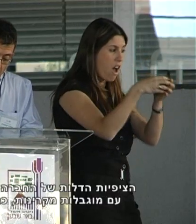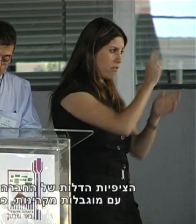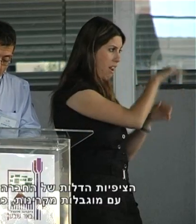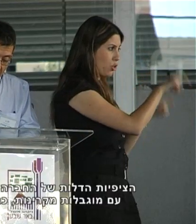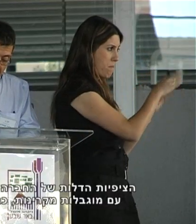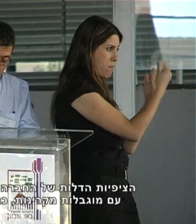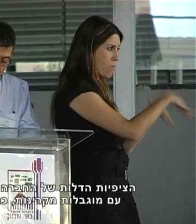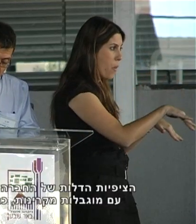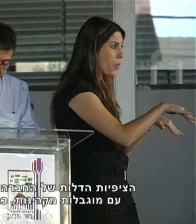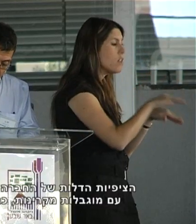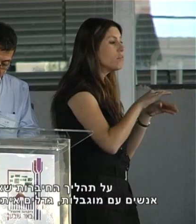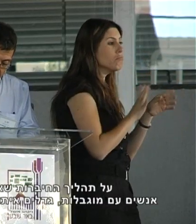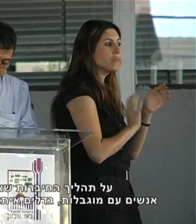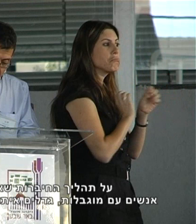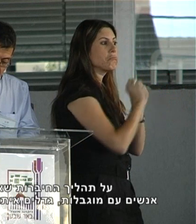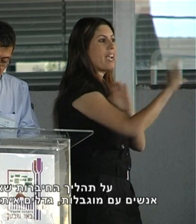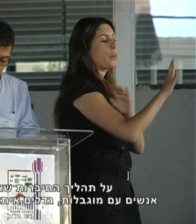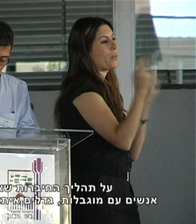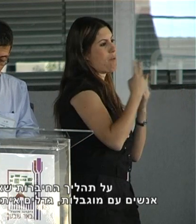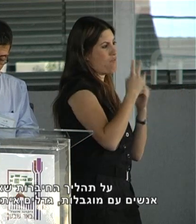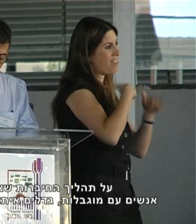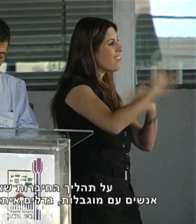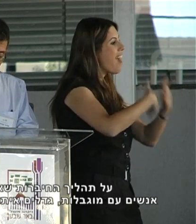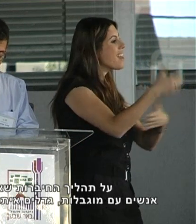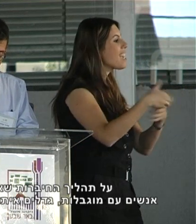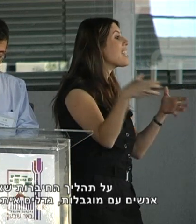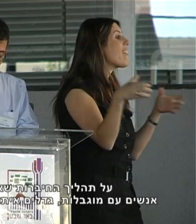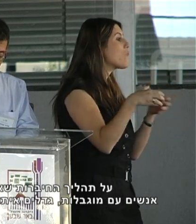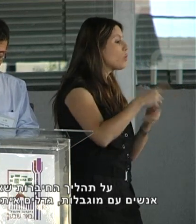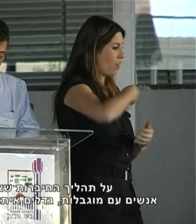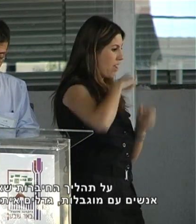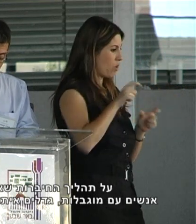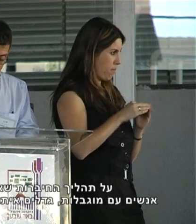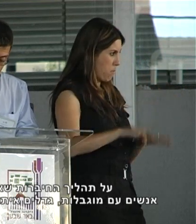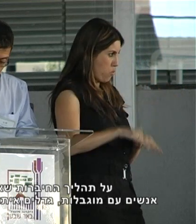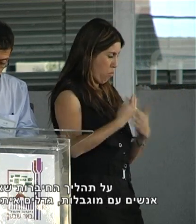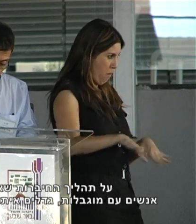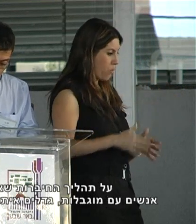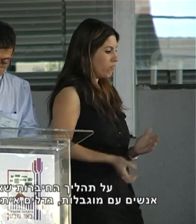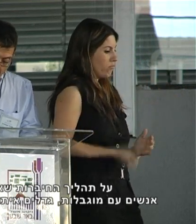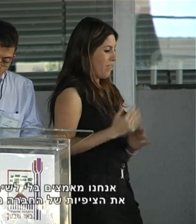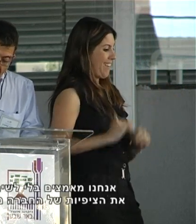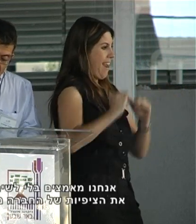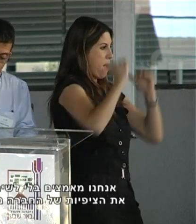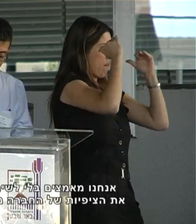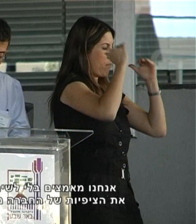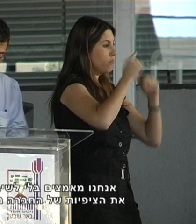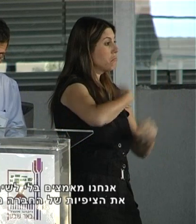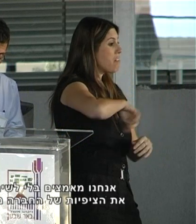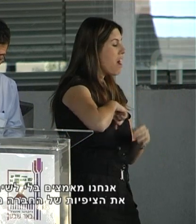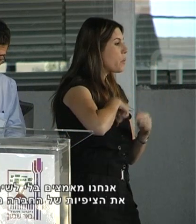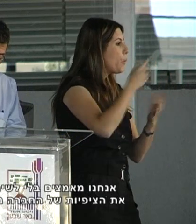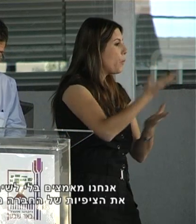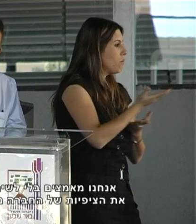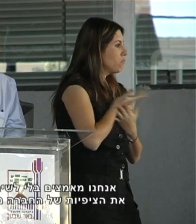מוגבלות מקרינות כמובן על תהליך החברות שאנו אנשים עם מוגבלות גדלים איתו מגיל צעיר. אנחנו מאמצים בלי